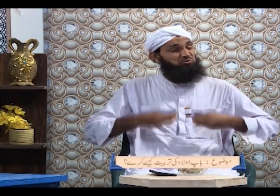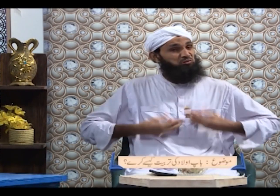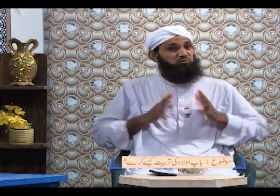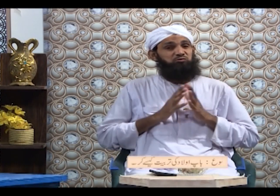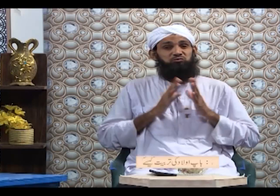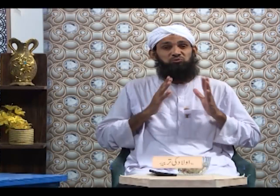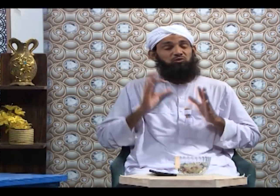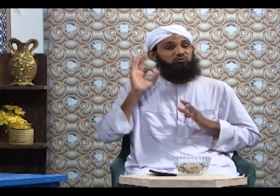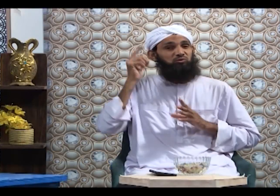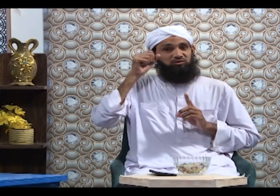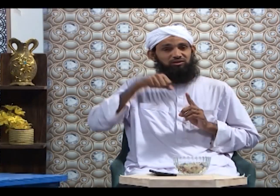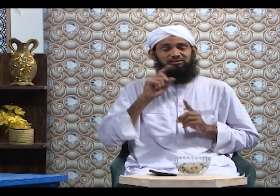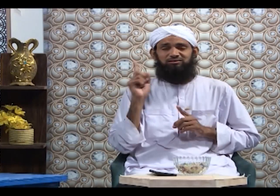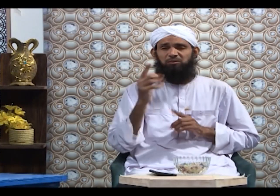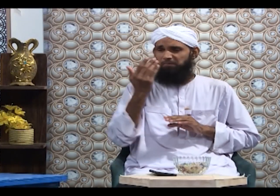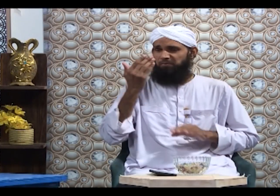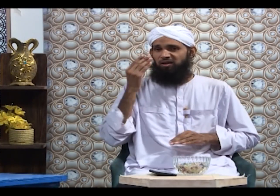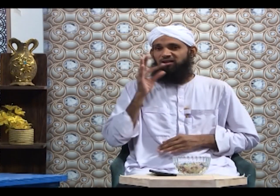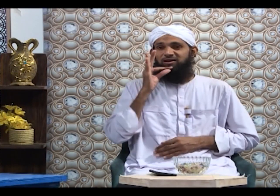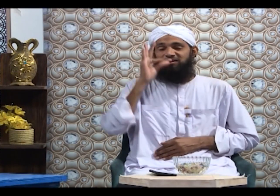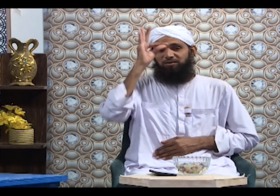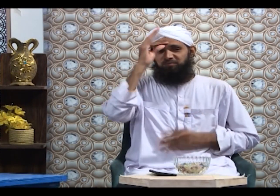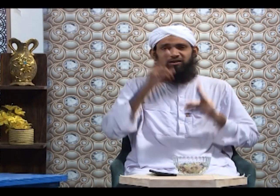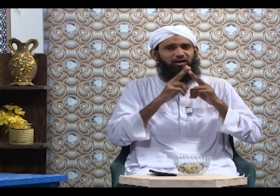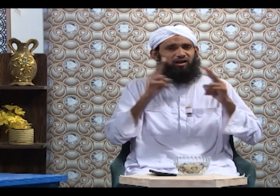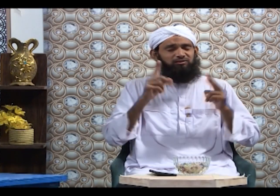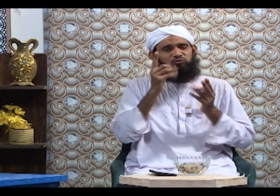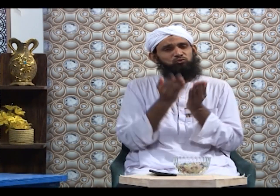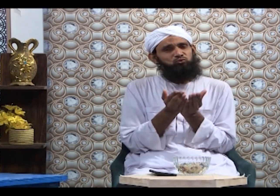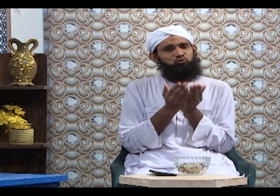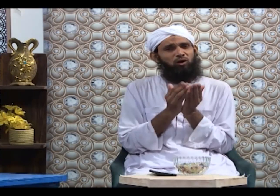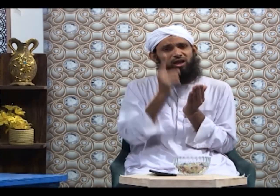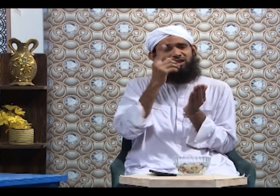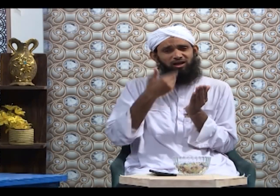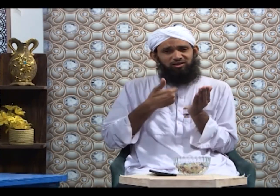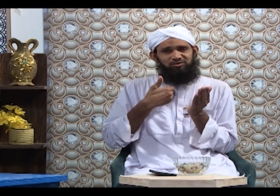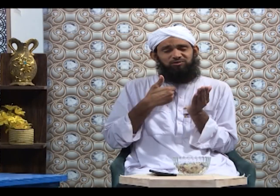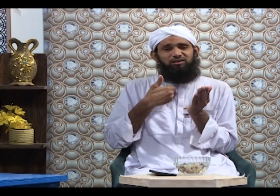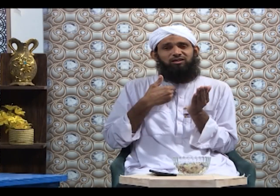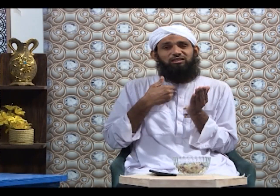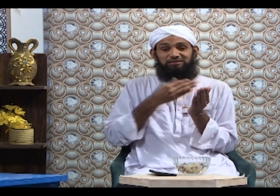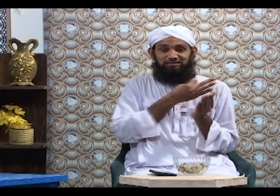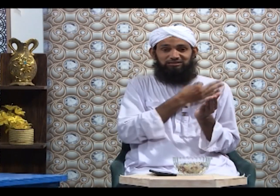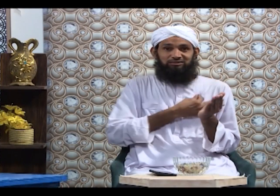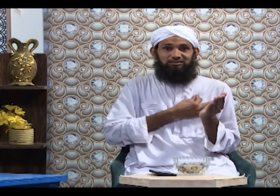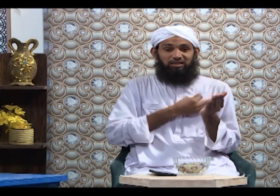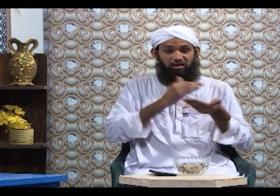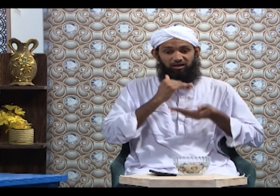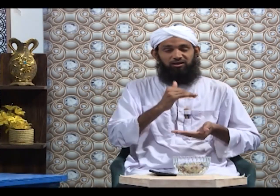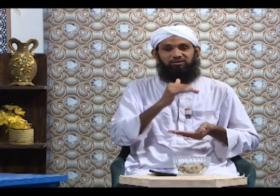السلام اللہ پاک سے نیک اولاد کی دعا کیا کرتے تھے، جیسا کہ اللہ پاک کے پیارے نبی حضرت سیدنا زکریا علی